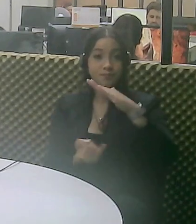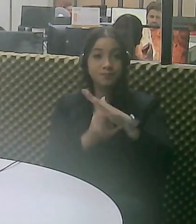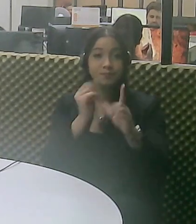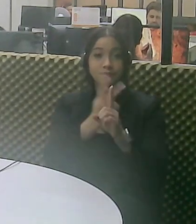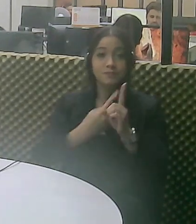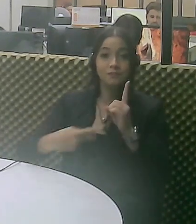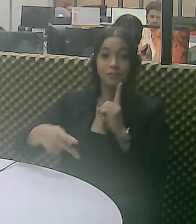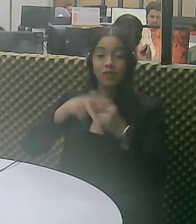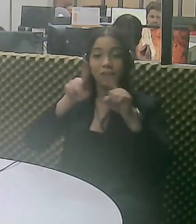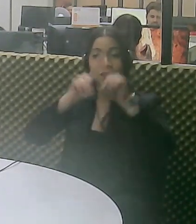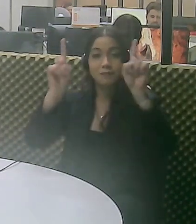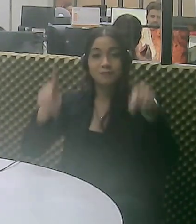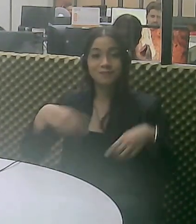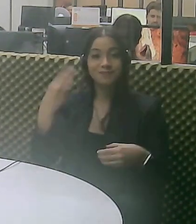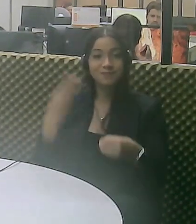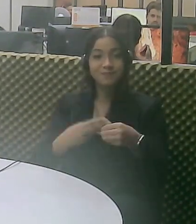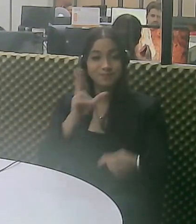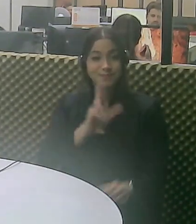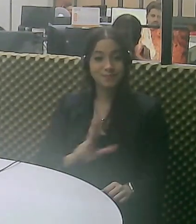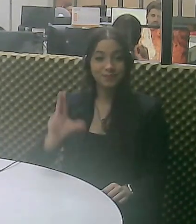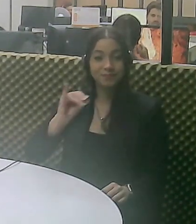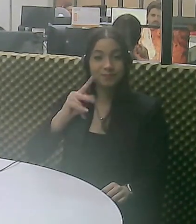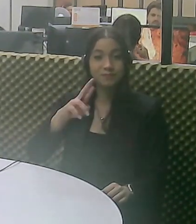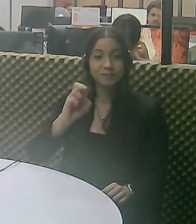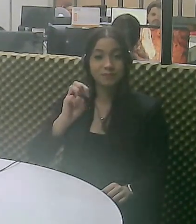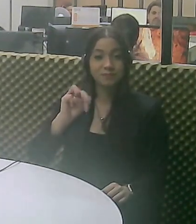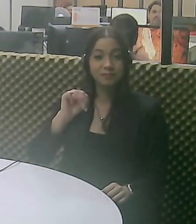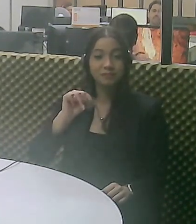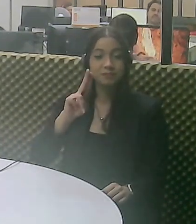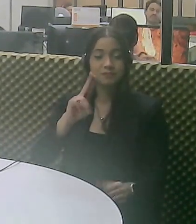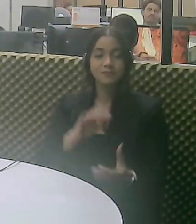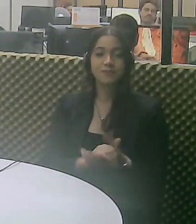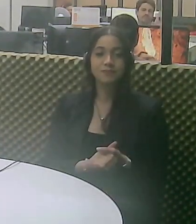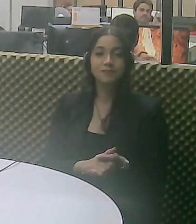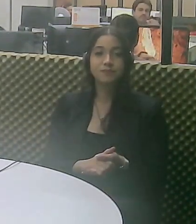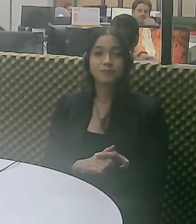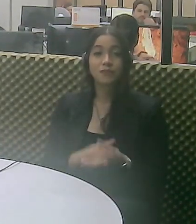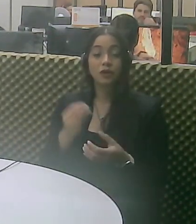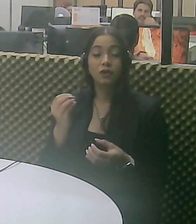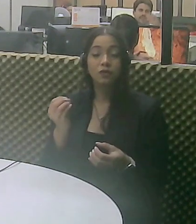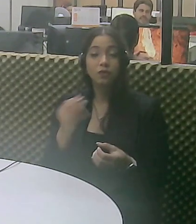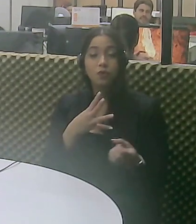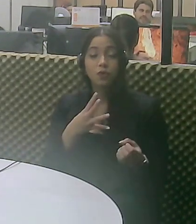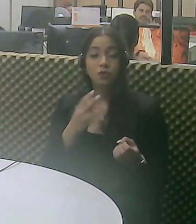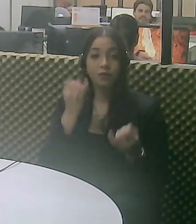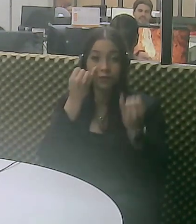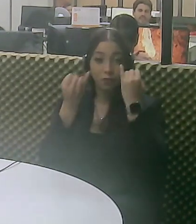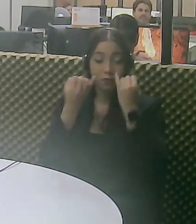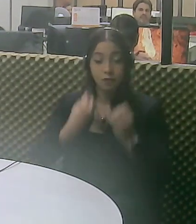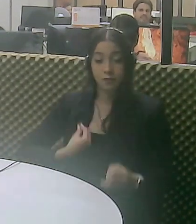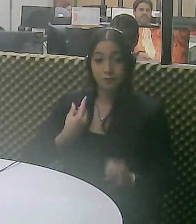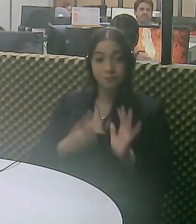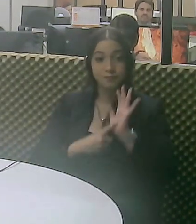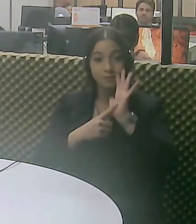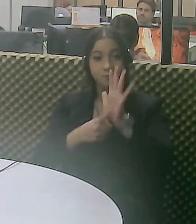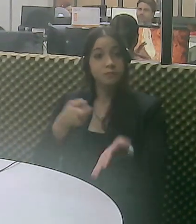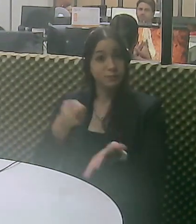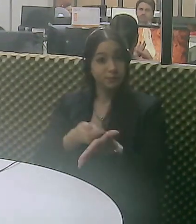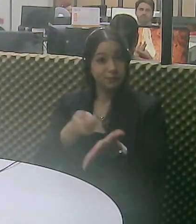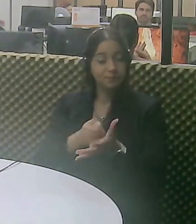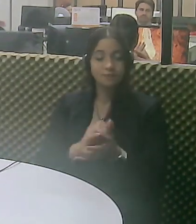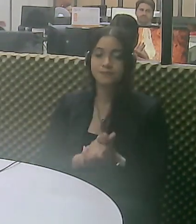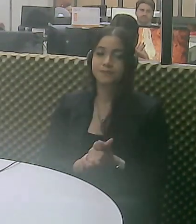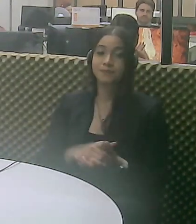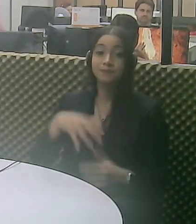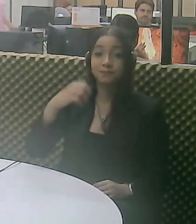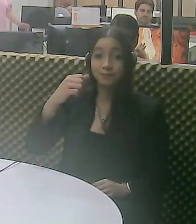dos Servidores do município de Uberlândia, o IPREMO. A atualização de dados, também conhecida como prova de vida, é obrigatória.